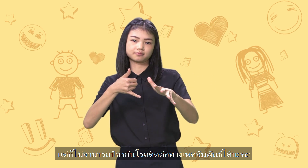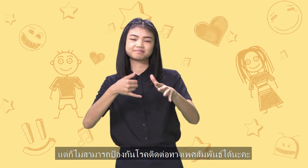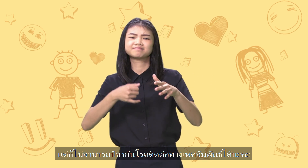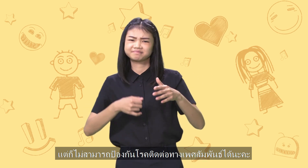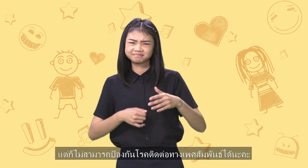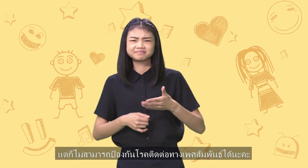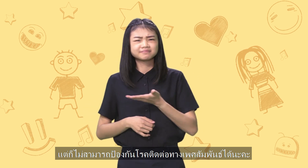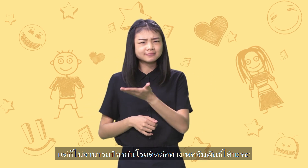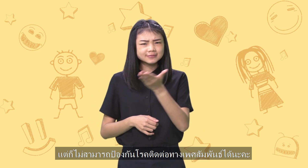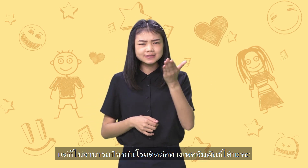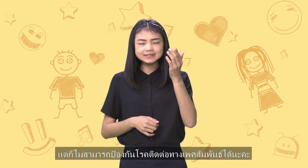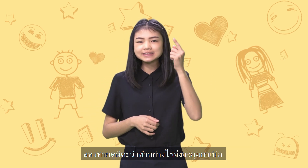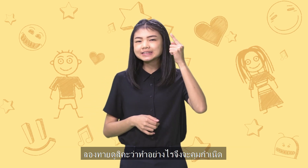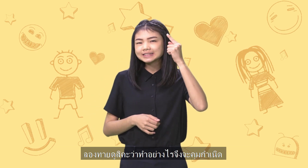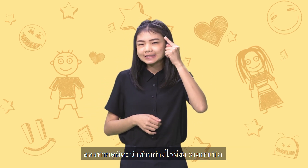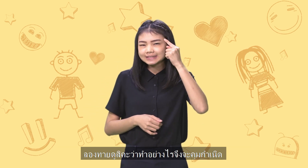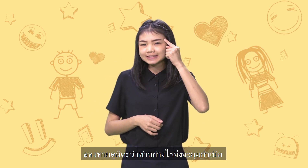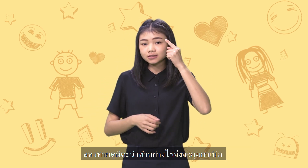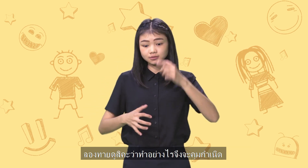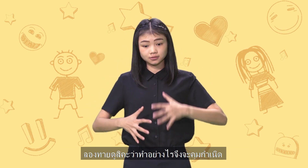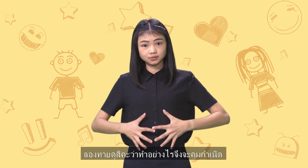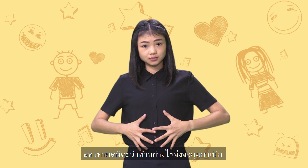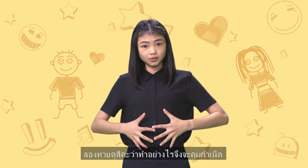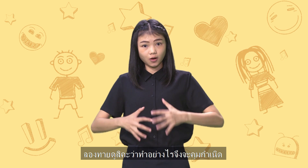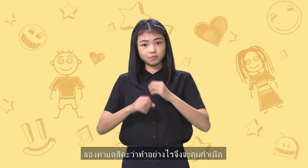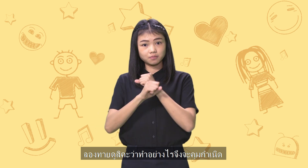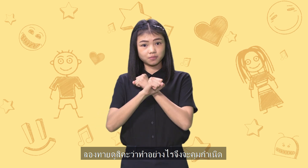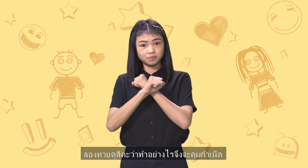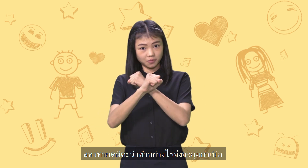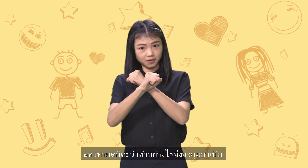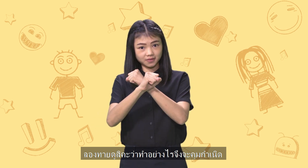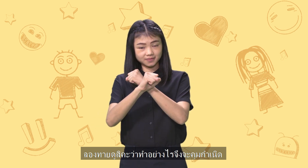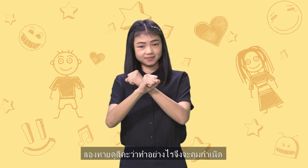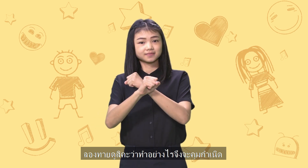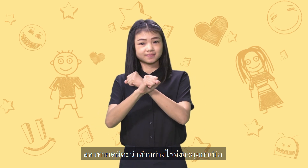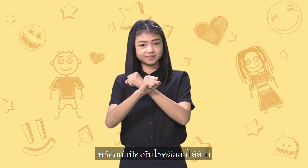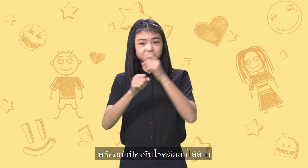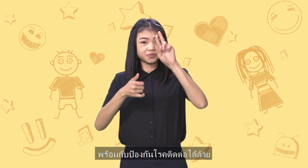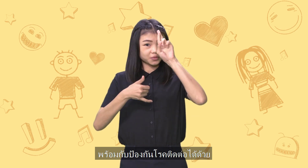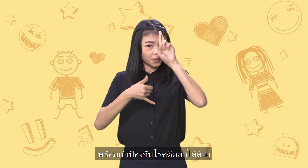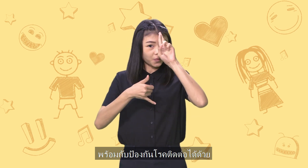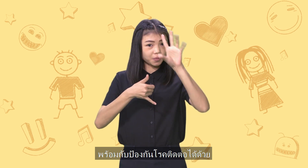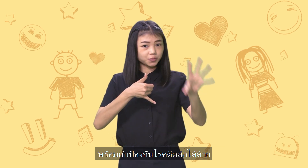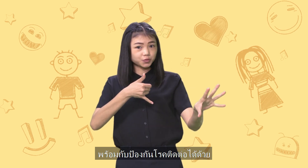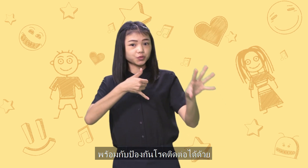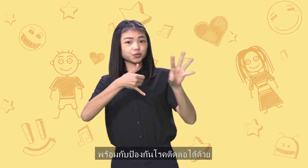มพันธ์ได้นะคะลองทายดูสิคะว่าทำอย่างไรจึงจะคุมกำเนิดพร้อมกับป้องกันโรคติดต่อได้ด้